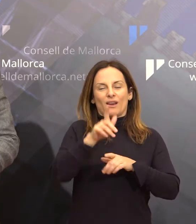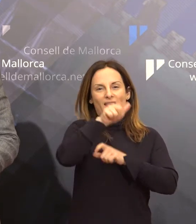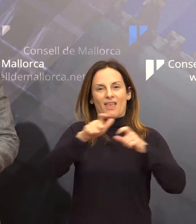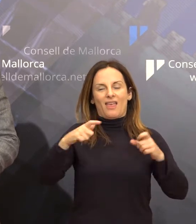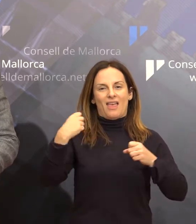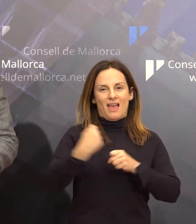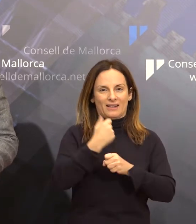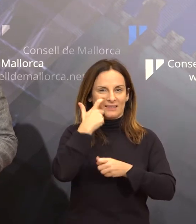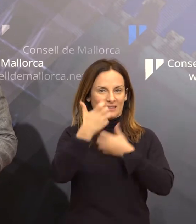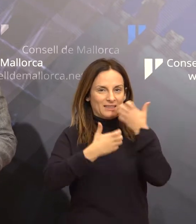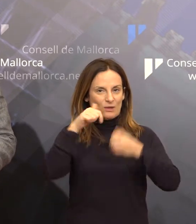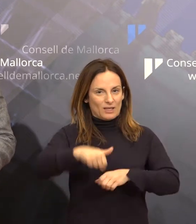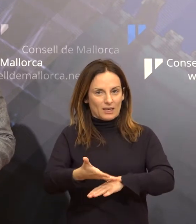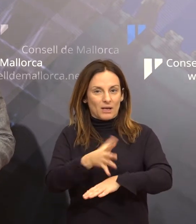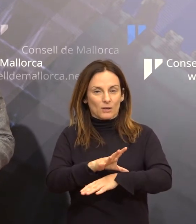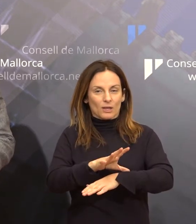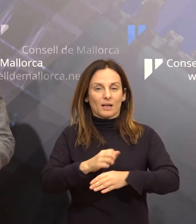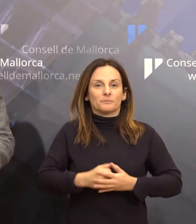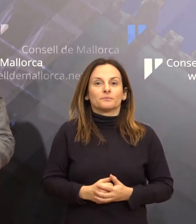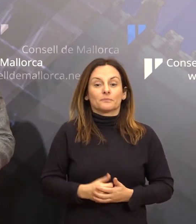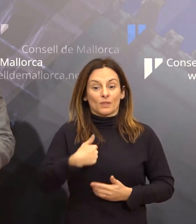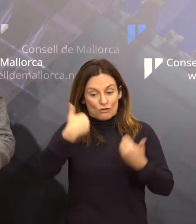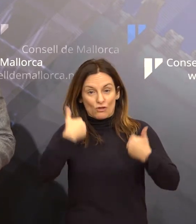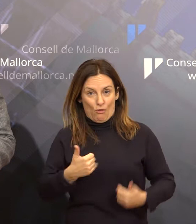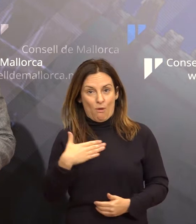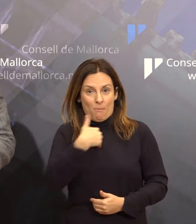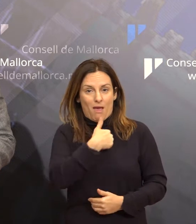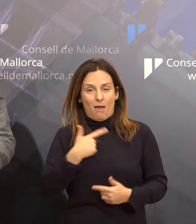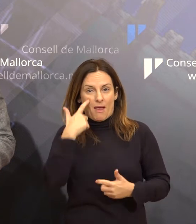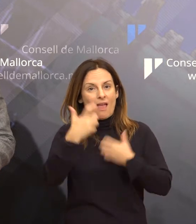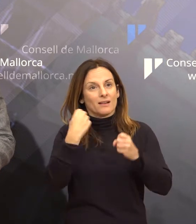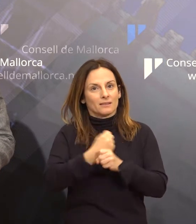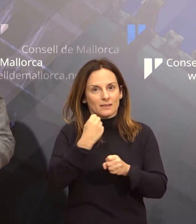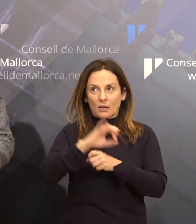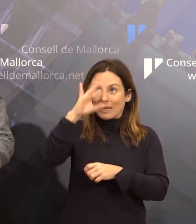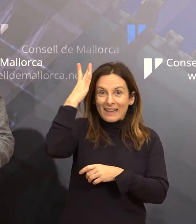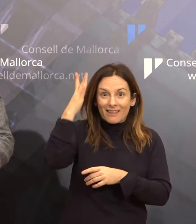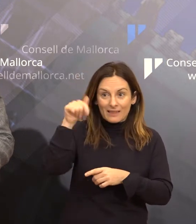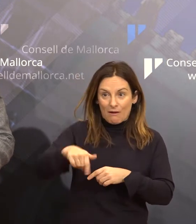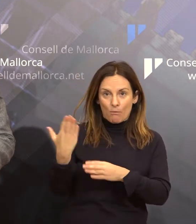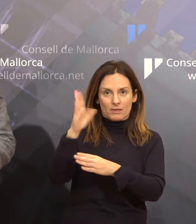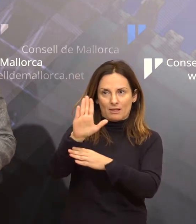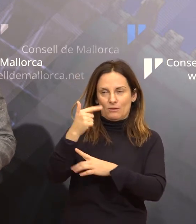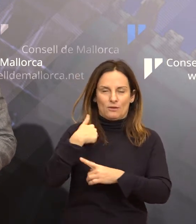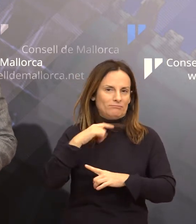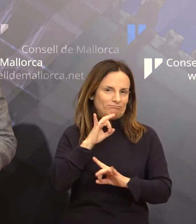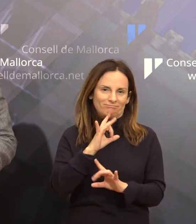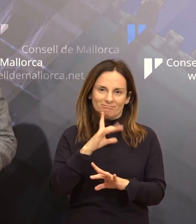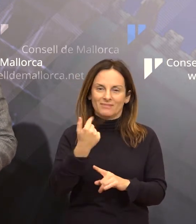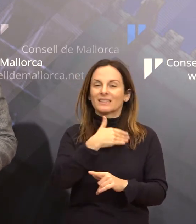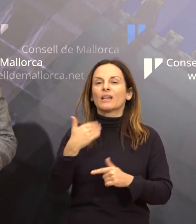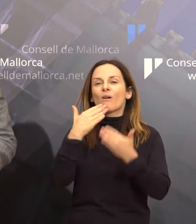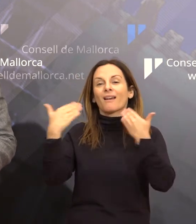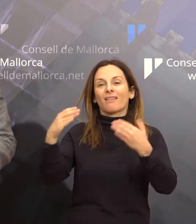como artesano celebro que se lleven a cabo iniciativas como las que hoy se presenta quería agradecer al consenso oral de